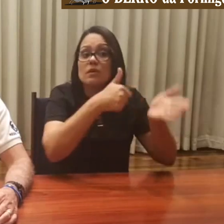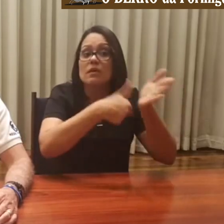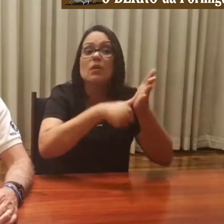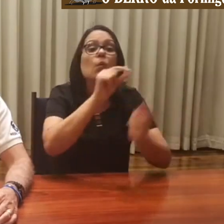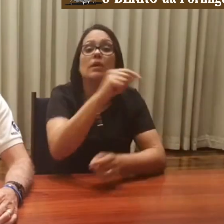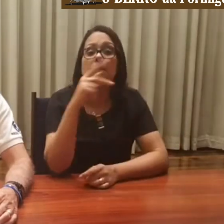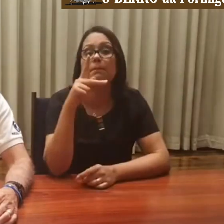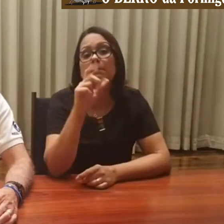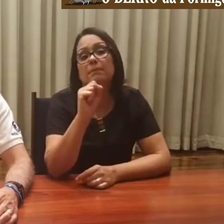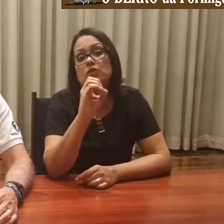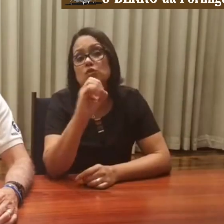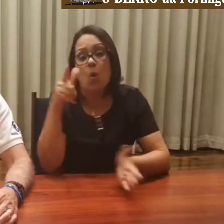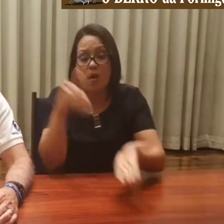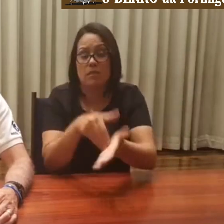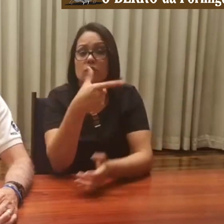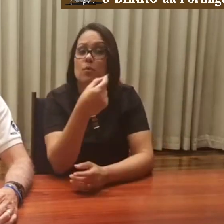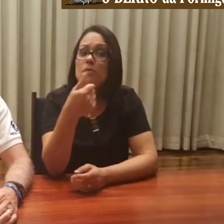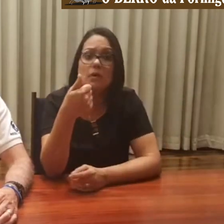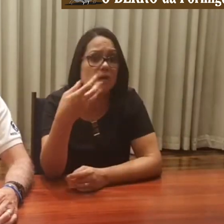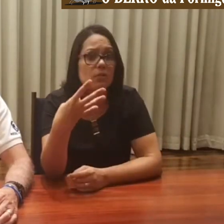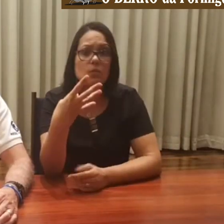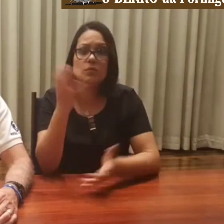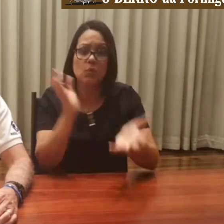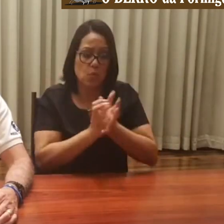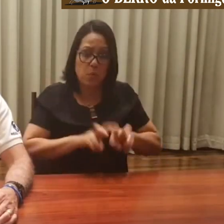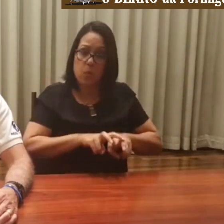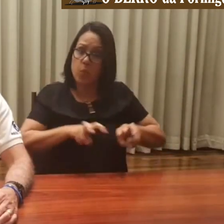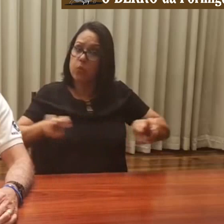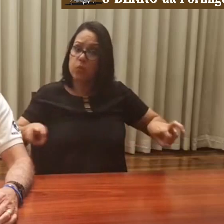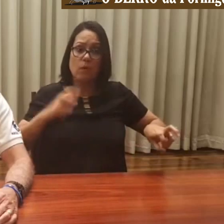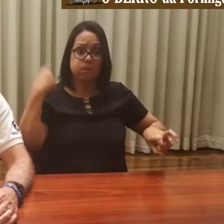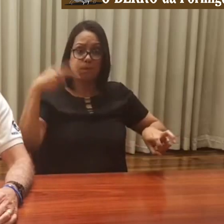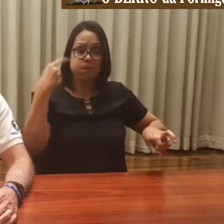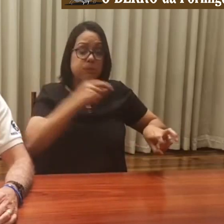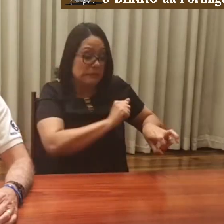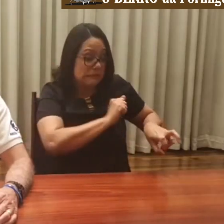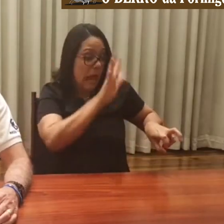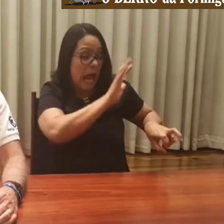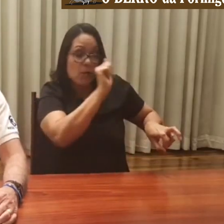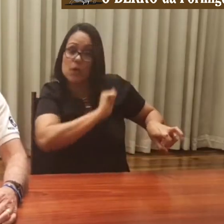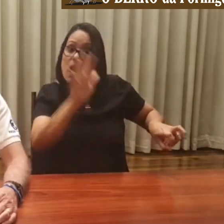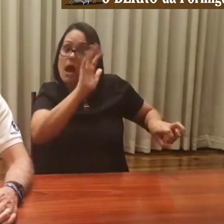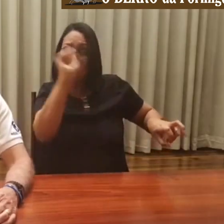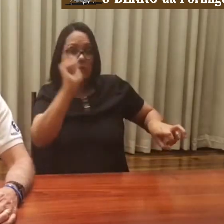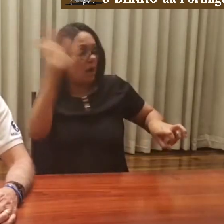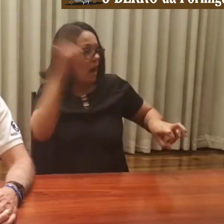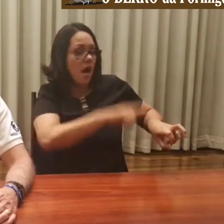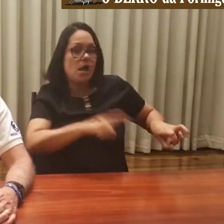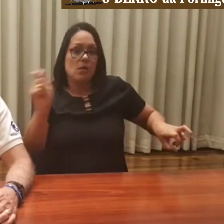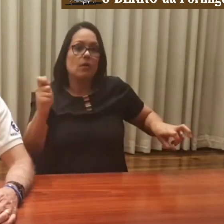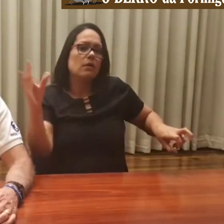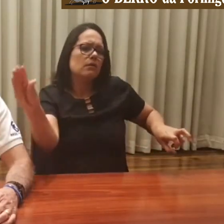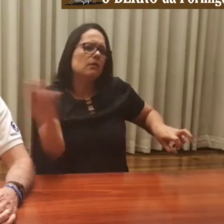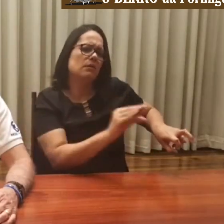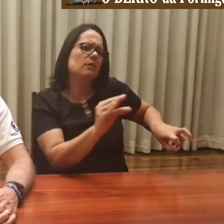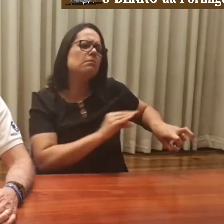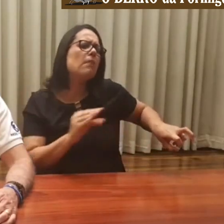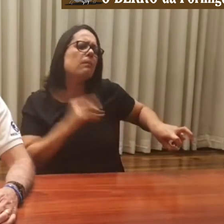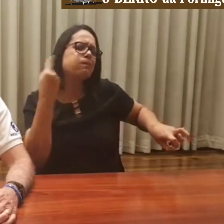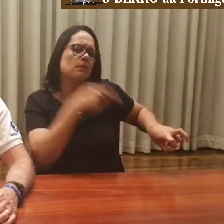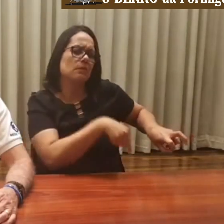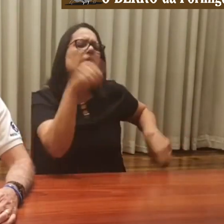Mais ainda, né? Tem uma banca de advogados caros que trabalham para ele até agora. Dinheiro da onde? Então